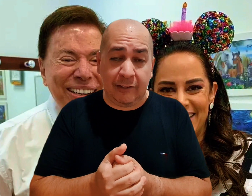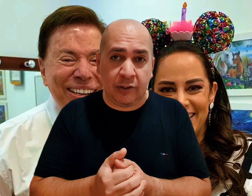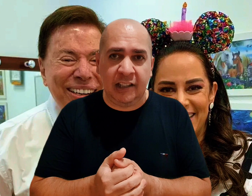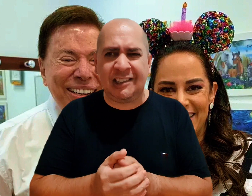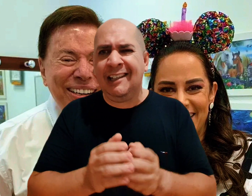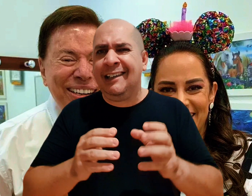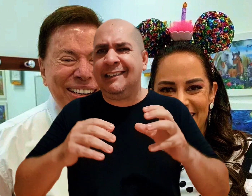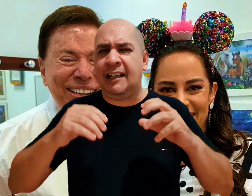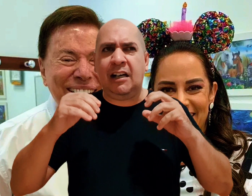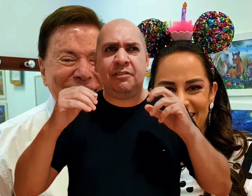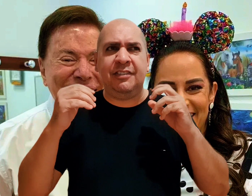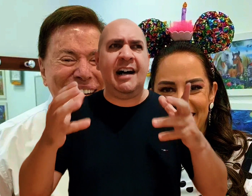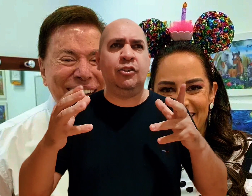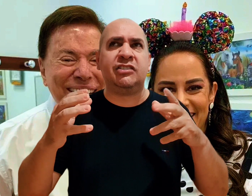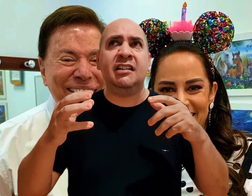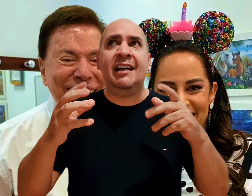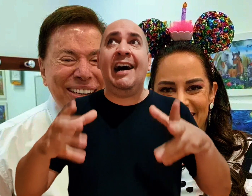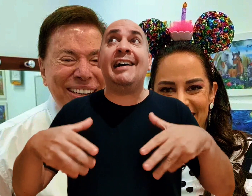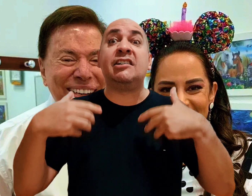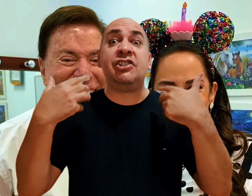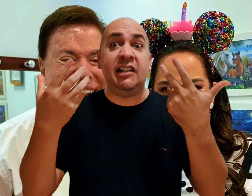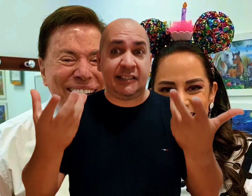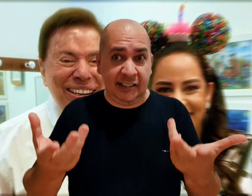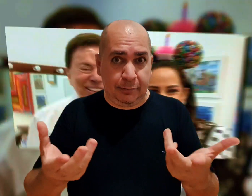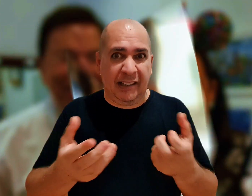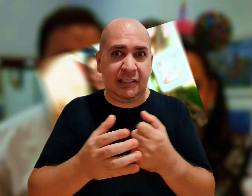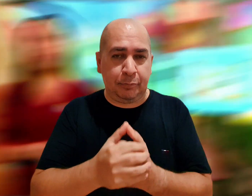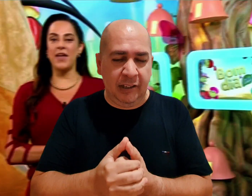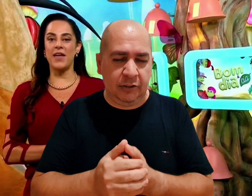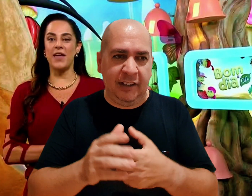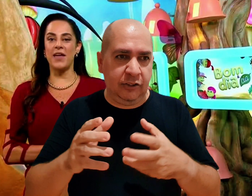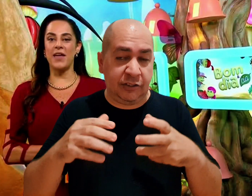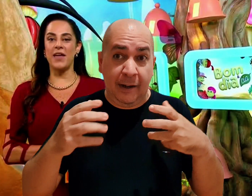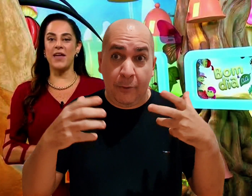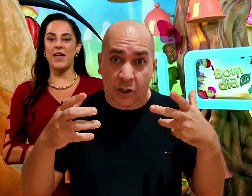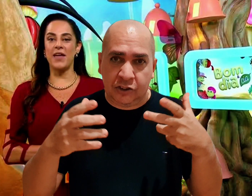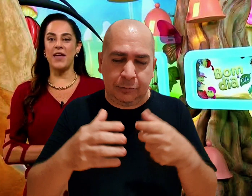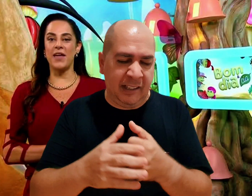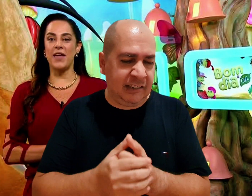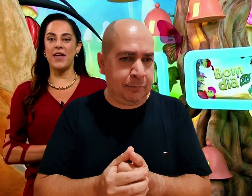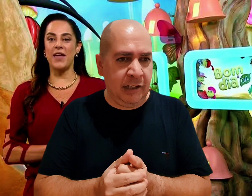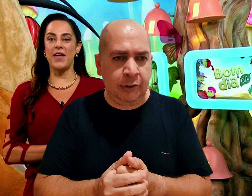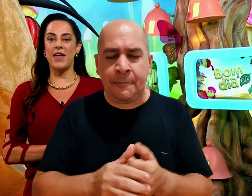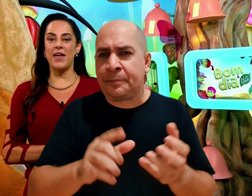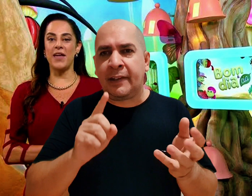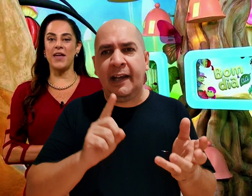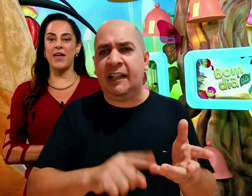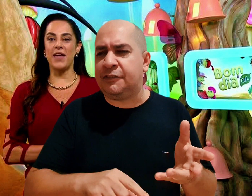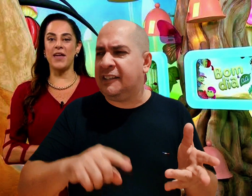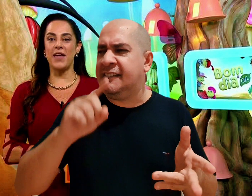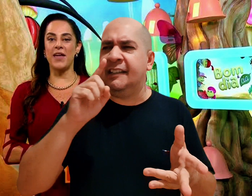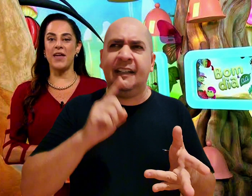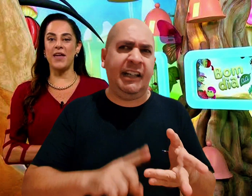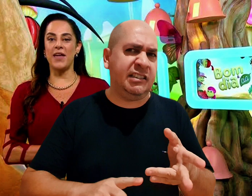Cavalcante E terá vários artistas participando vários famosos participando ex fazendo da